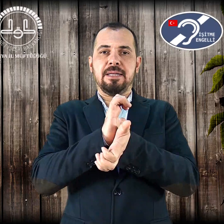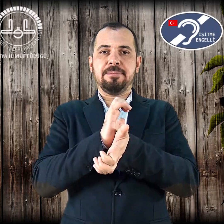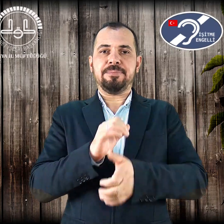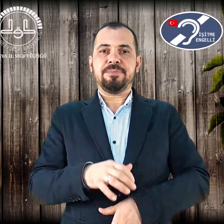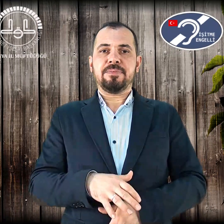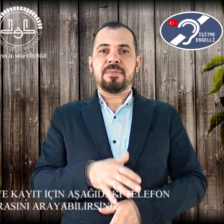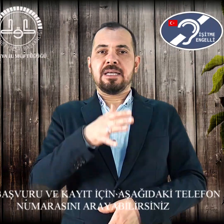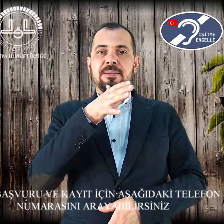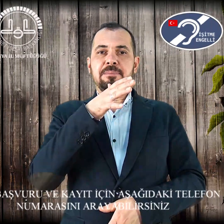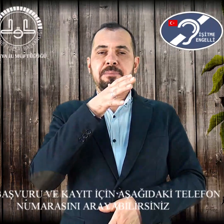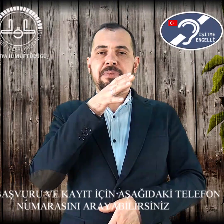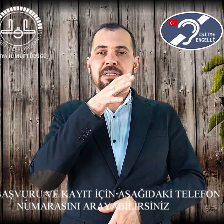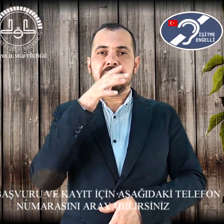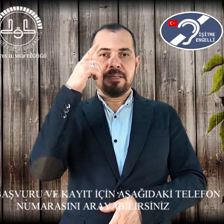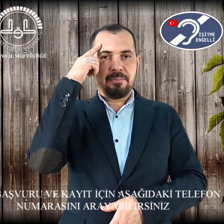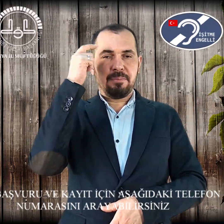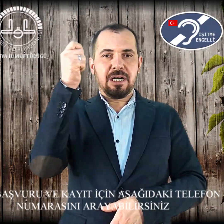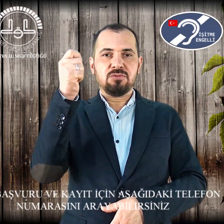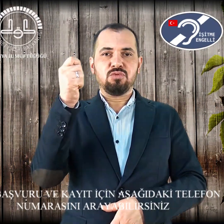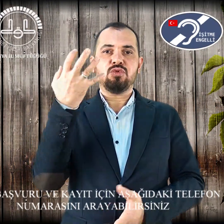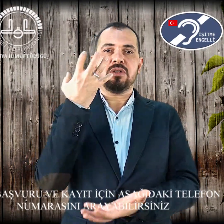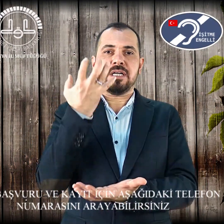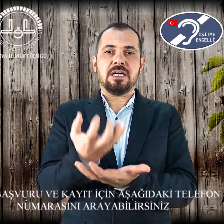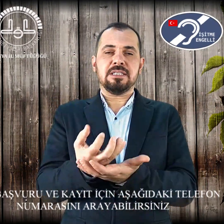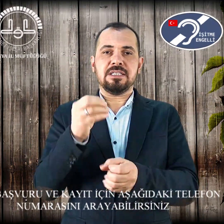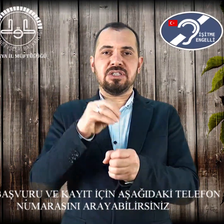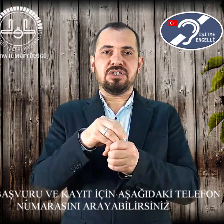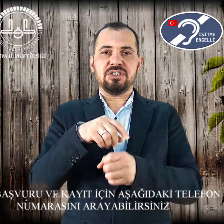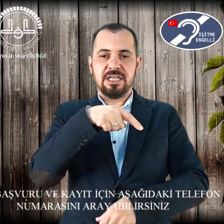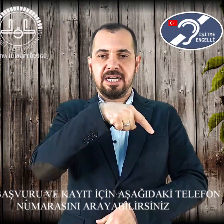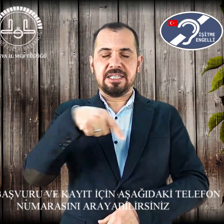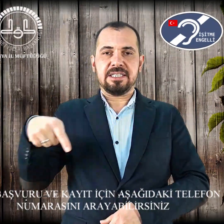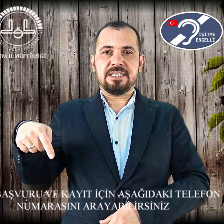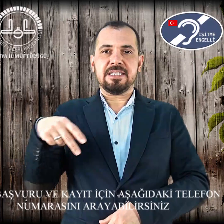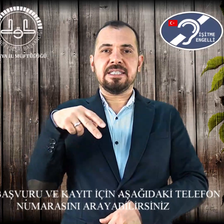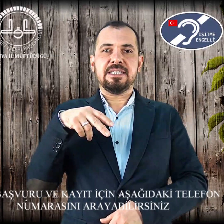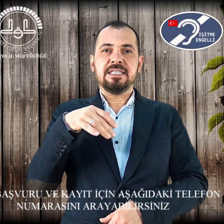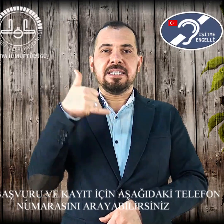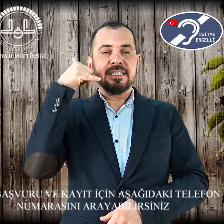Bilgi, başvuru ve kayıt için aşağıdaki telefon numarasını arayabilirsiniz.